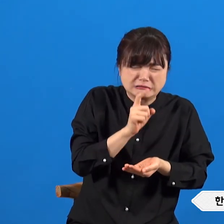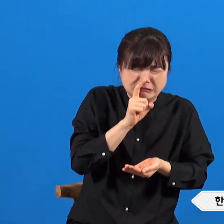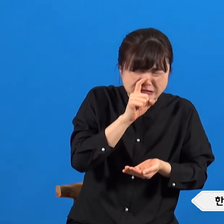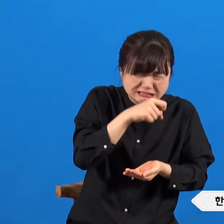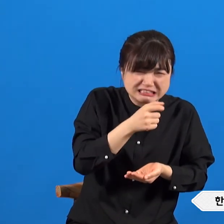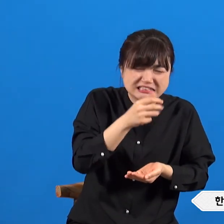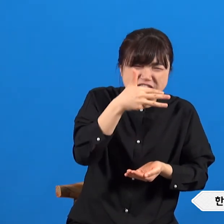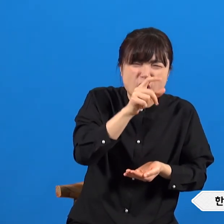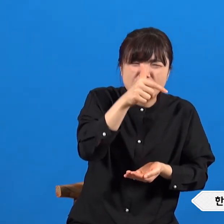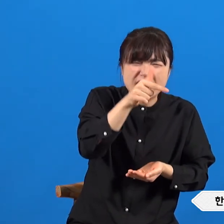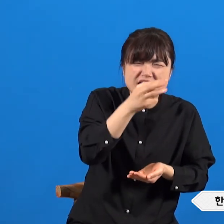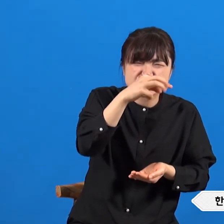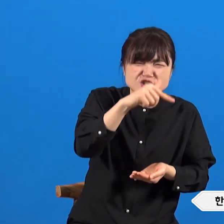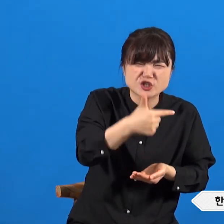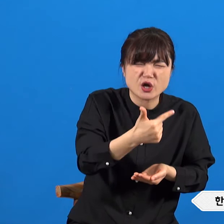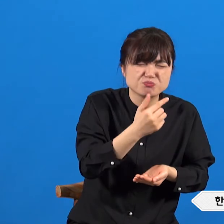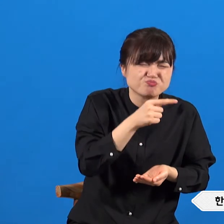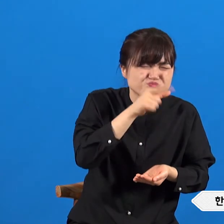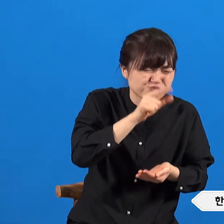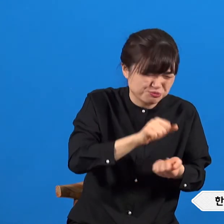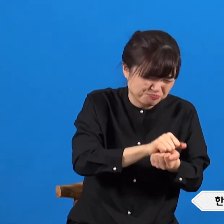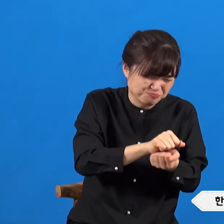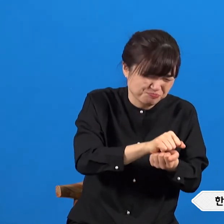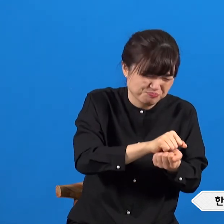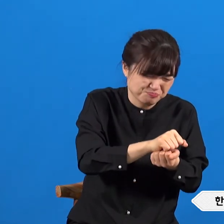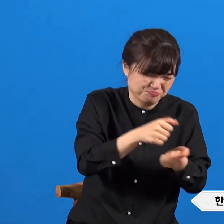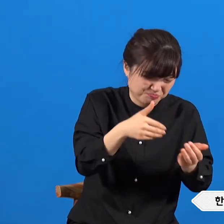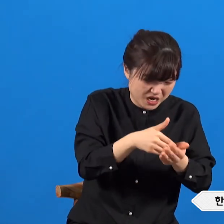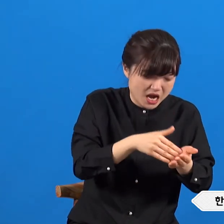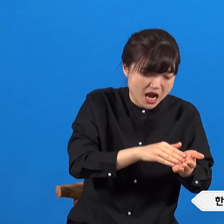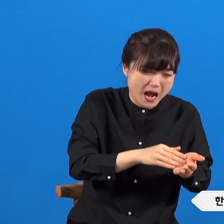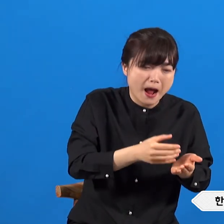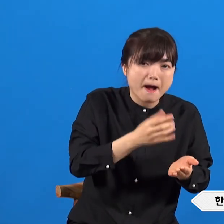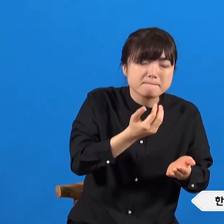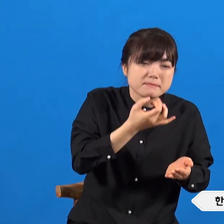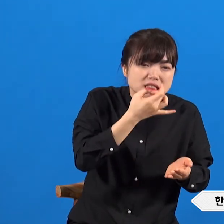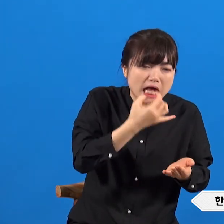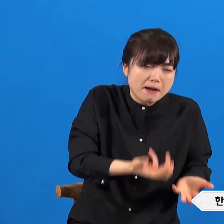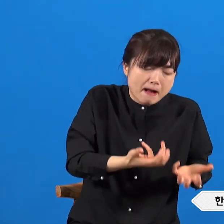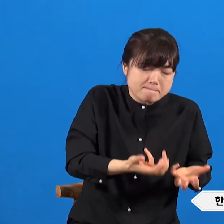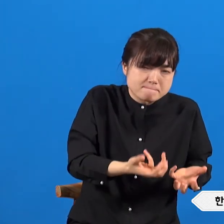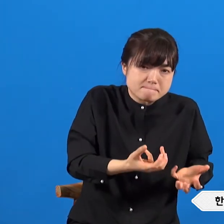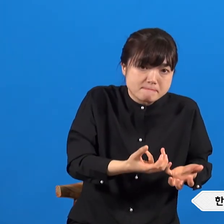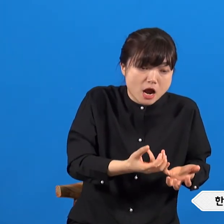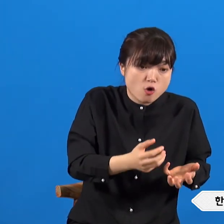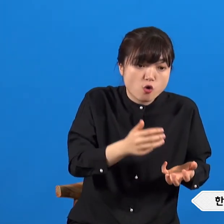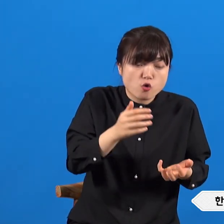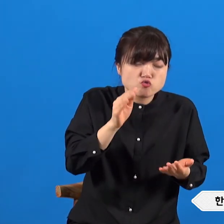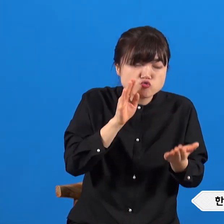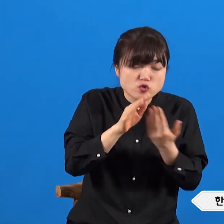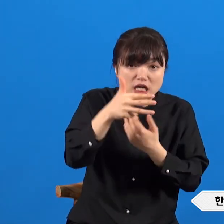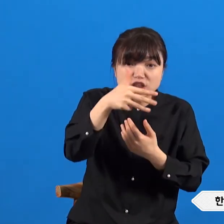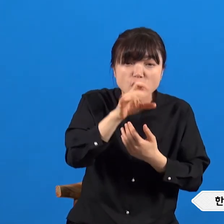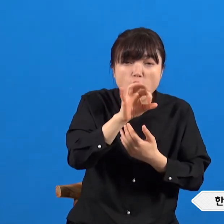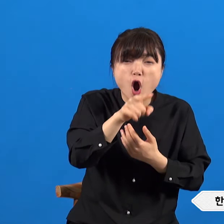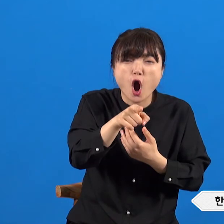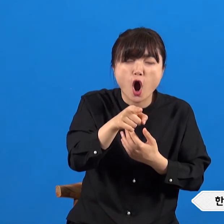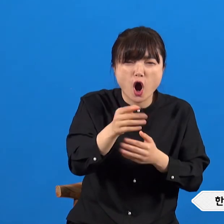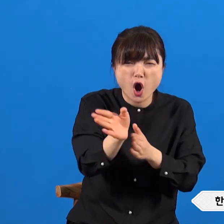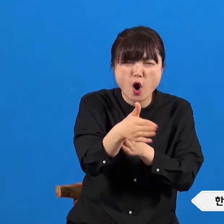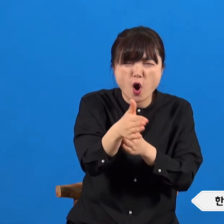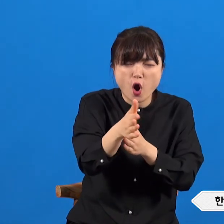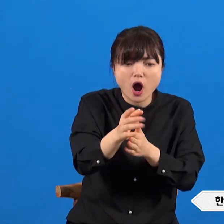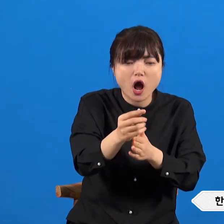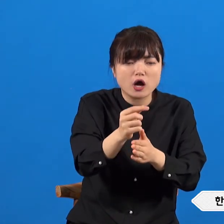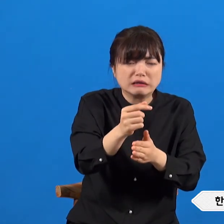오염된 청계천 구정물로 씻어가지고 밥을 짓습니다. 또 어디서 얻어왔는지 청어 한 마리를 가지고